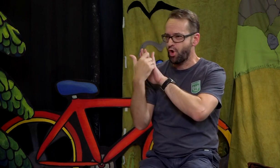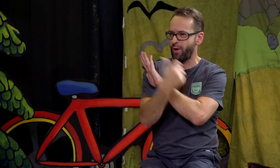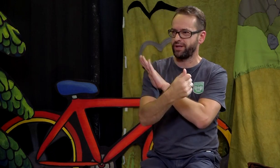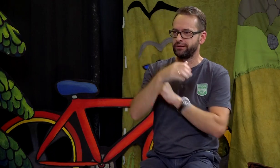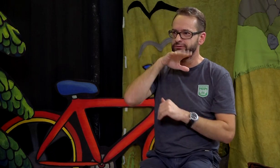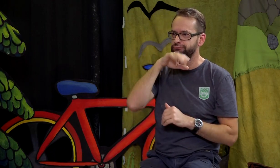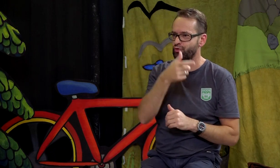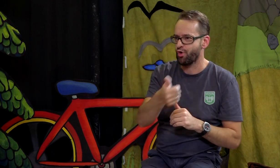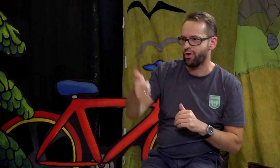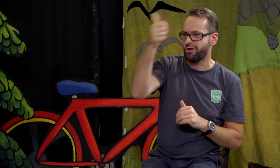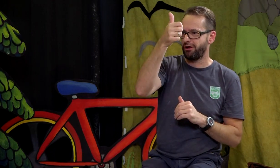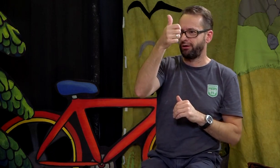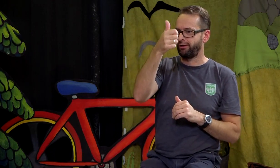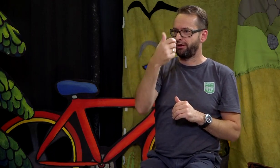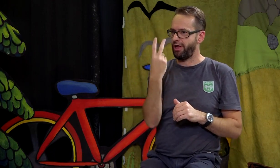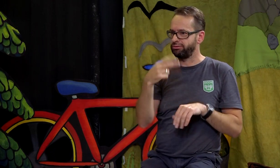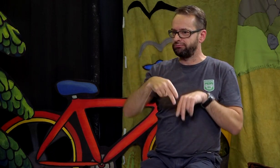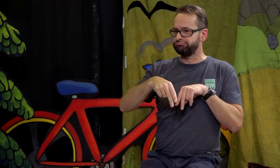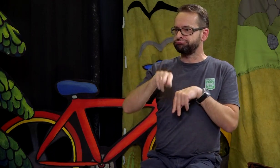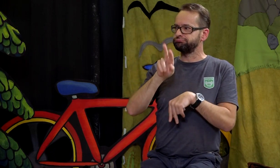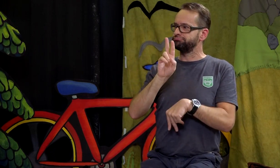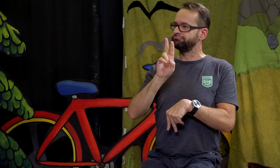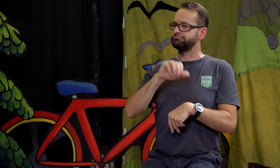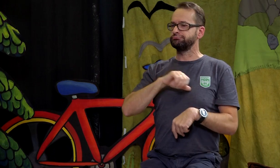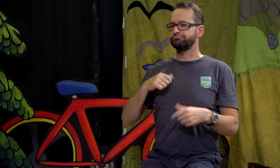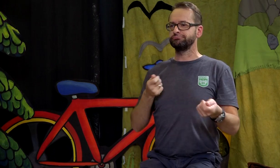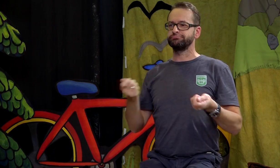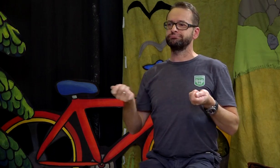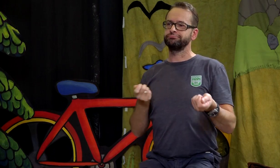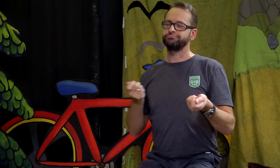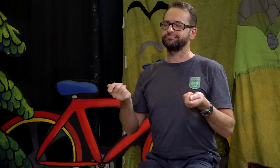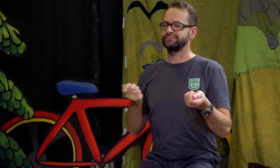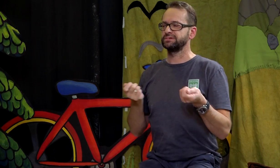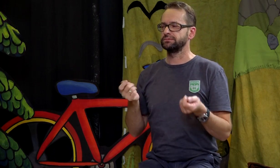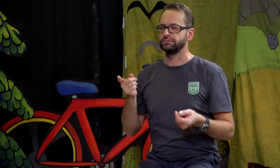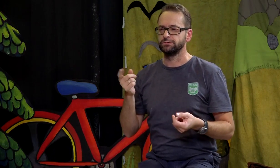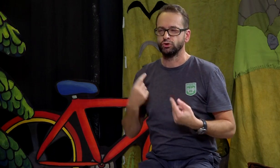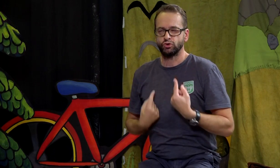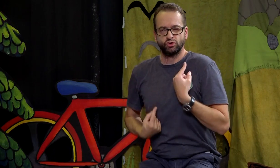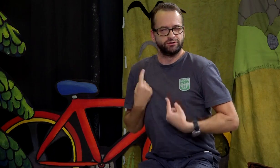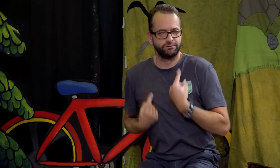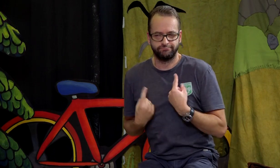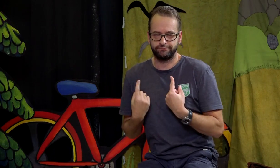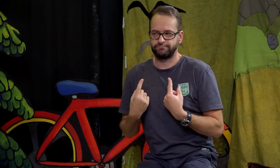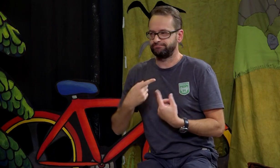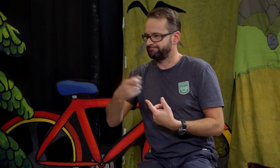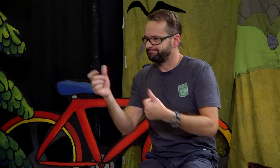täällä malli. Porsaasta on tullut ihmisjohtaja ja hallitsee kaikkia. Elämät suuttuivat ja